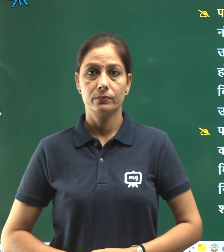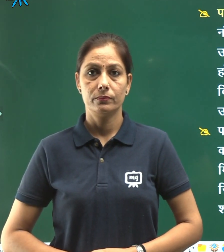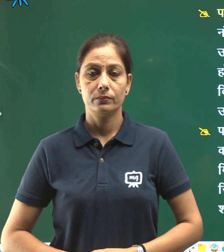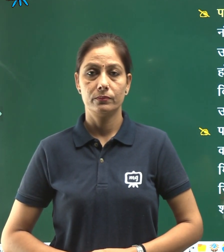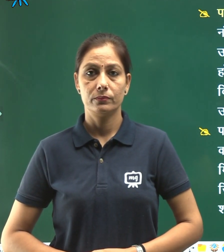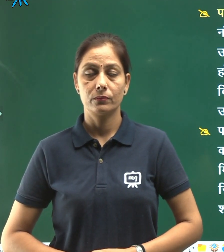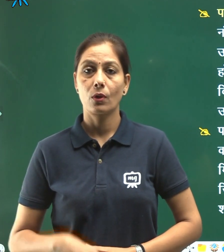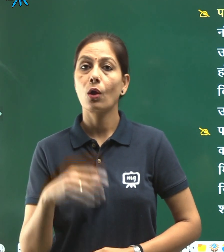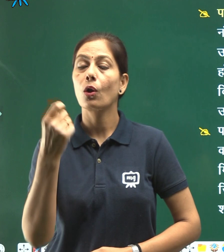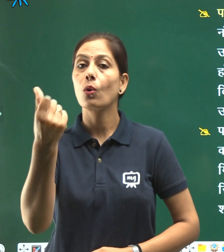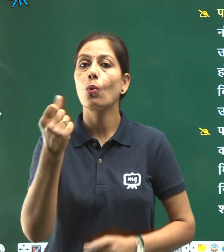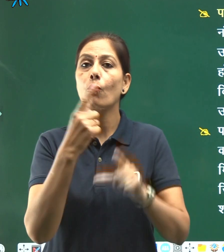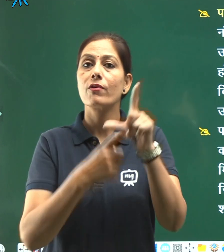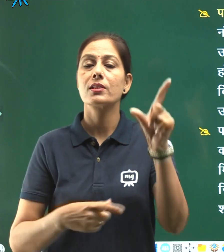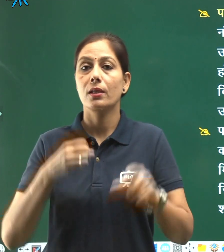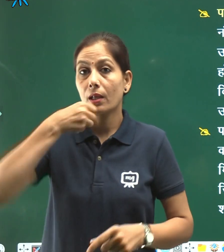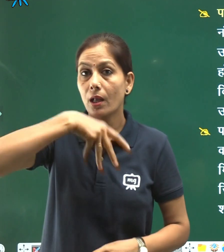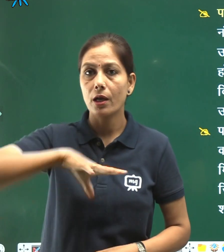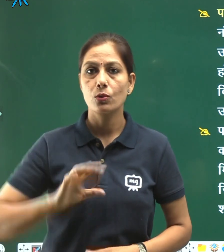की 9 वर्ष की आयु में